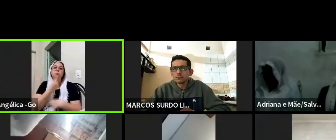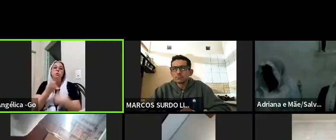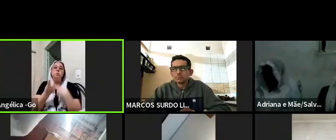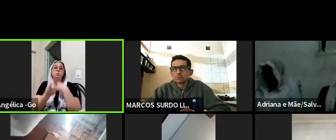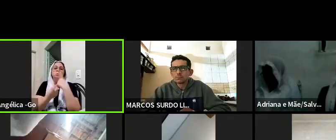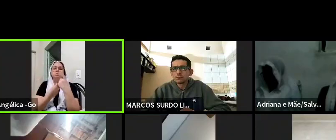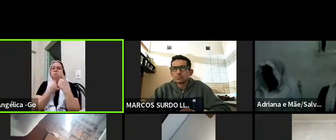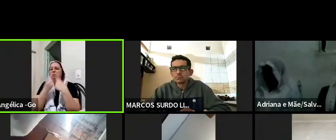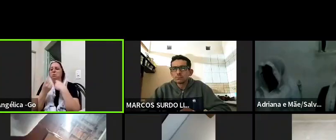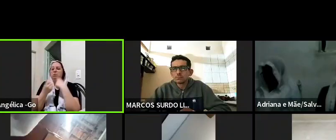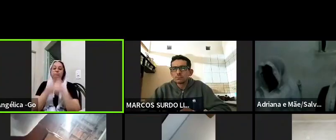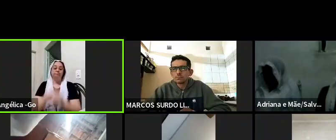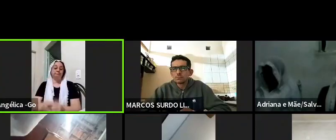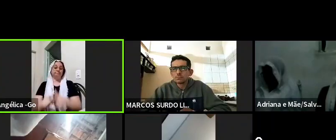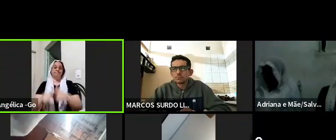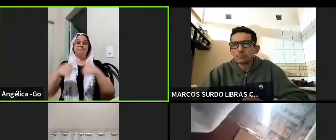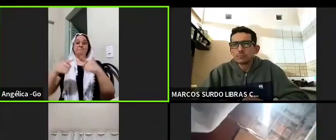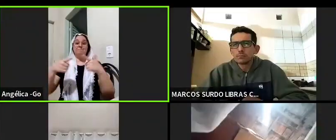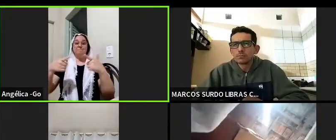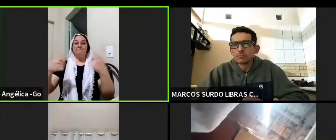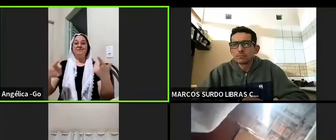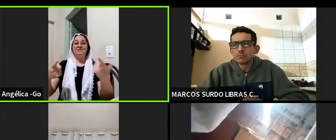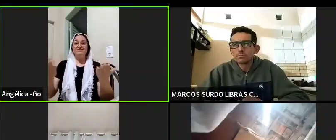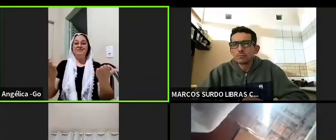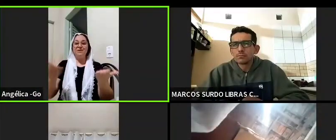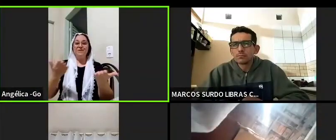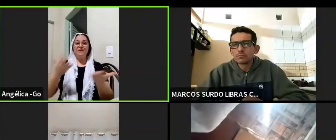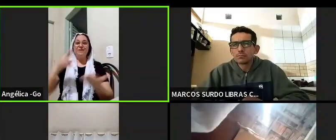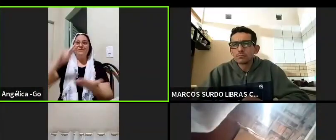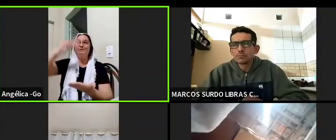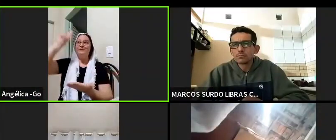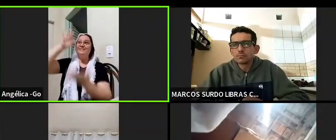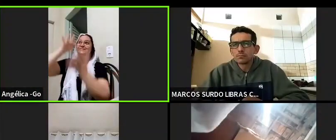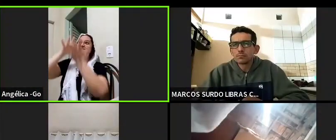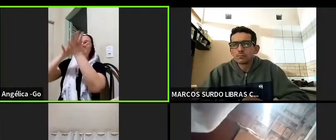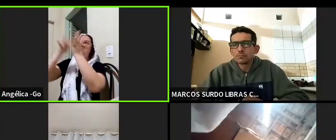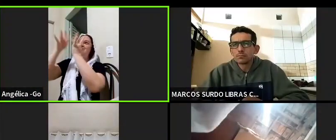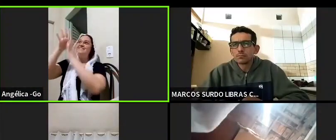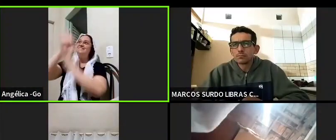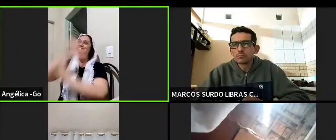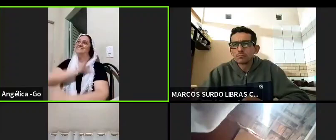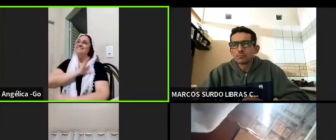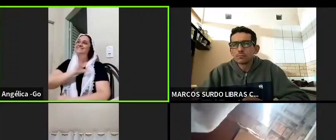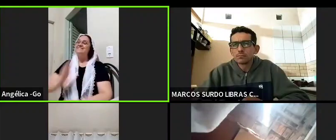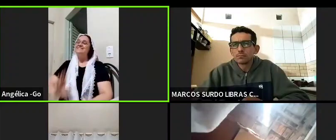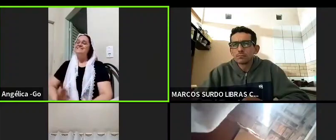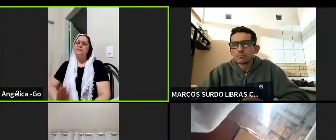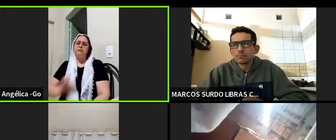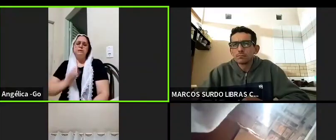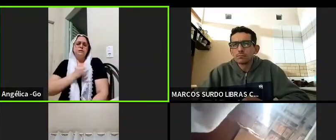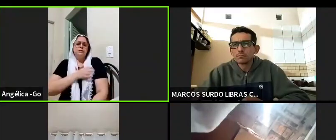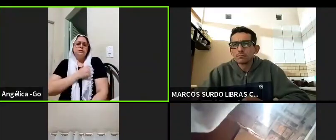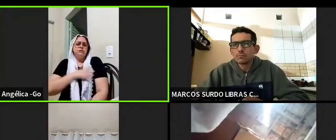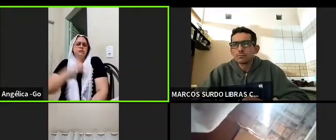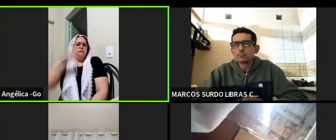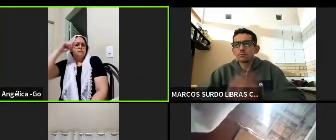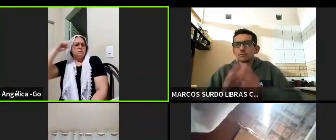Mas hoje, em nome do Senhor Jesus Cristo, esse medo, ele vai embora.